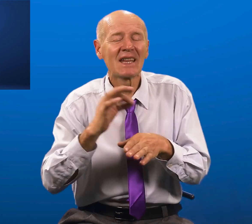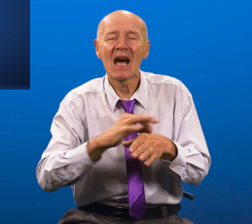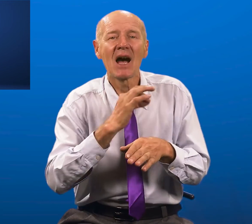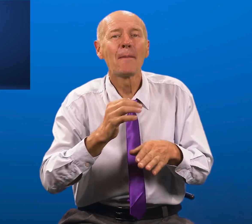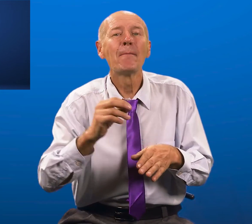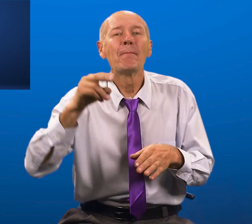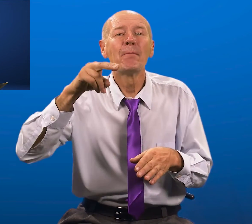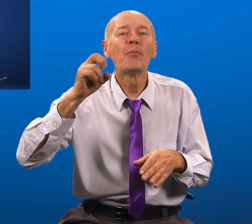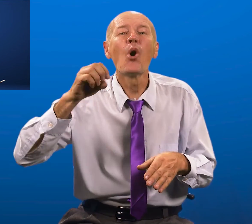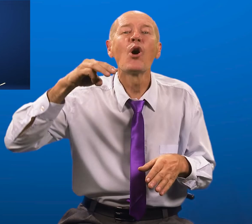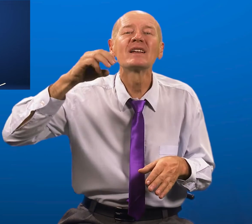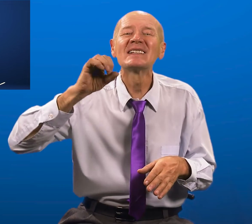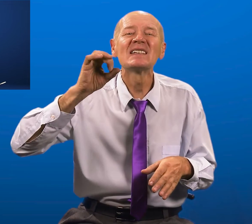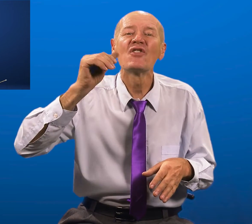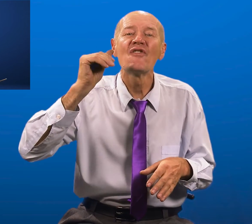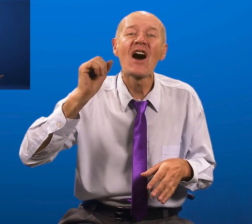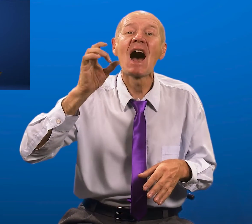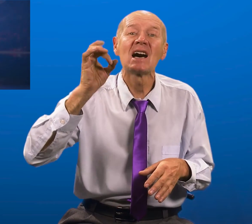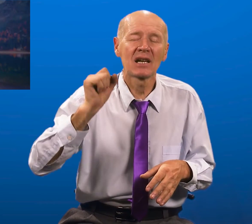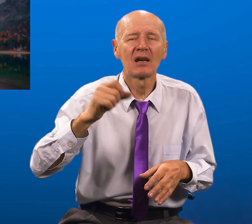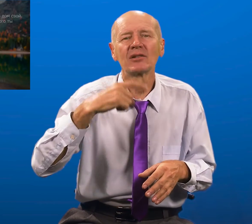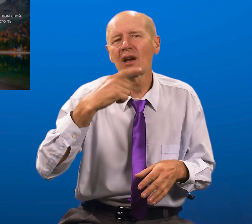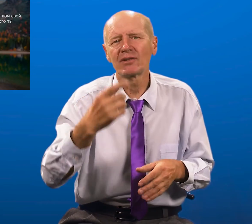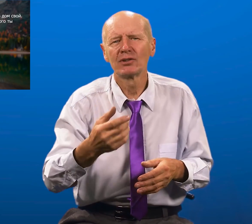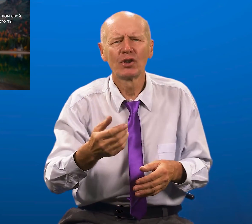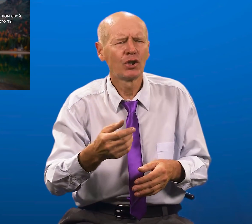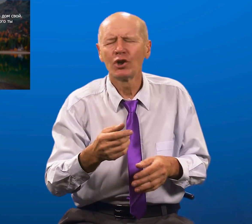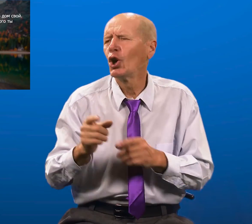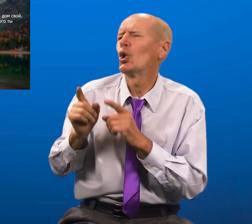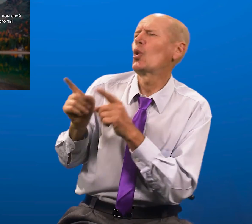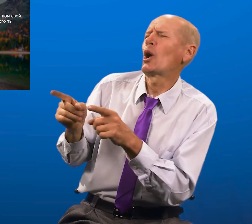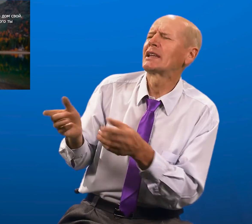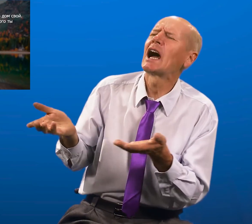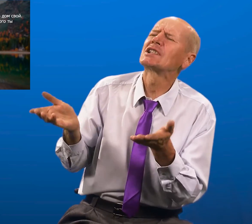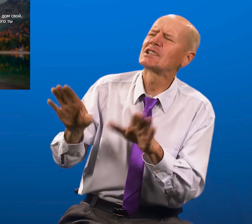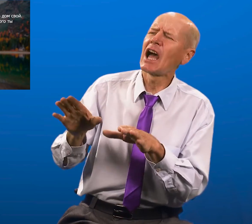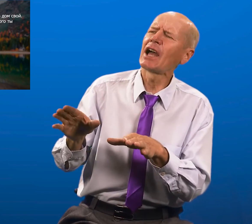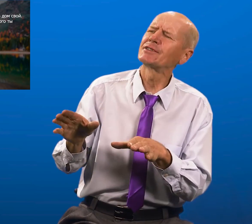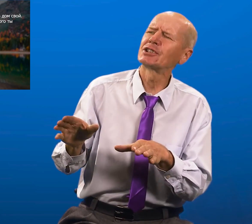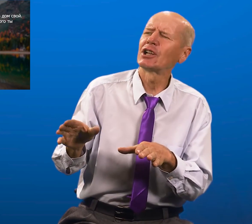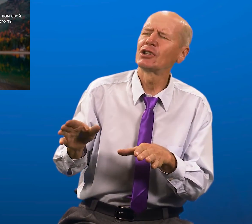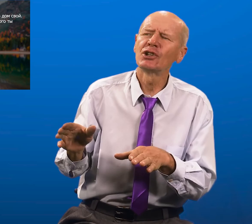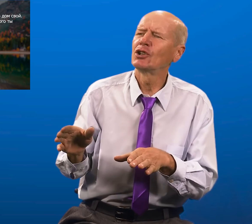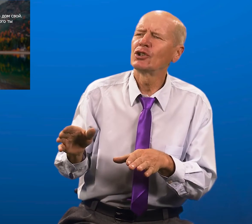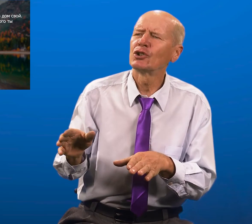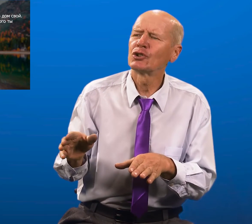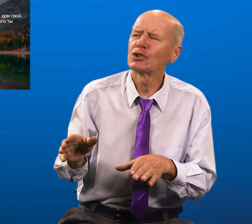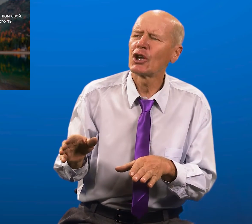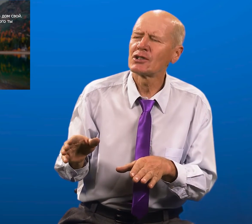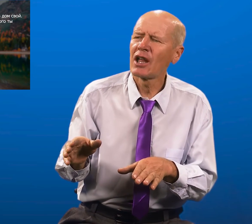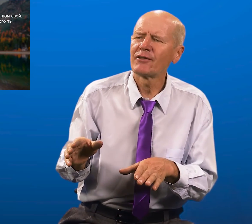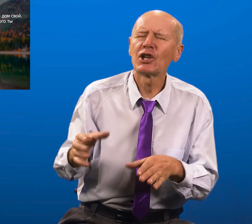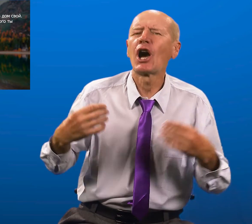Потифара, она говорит следующее. «И оставила одежду его у себя до прихода господина